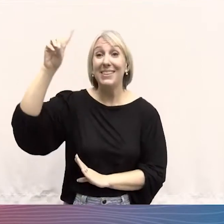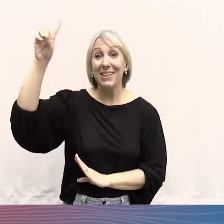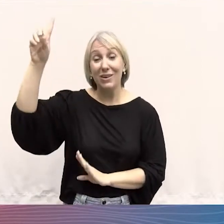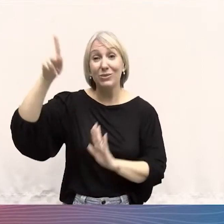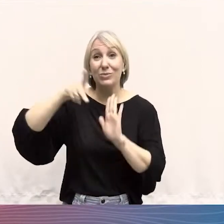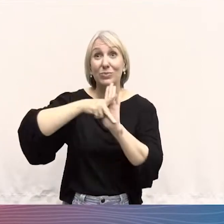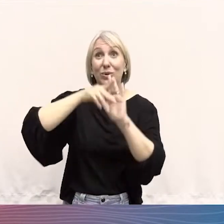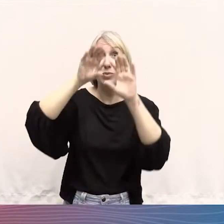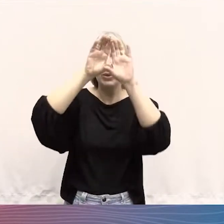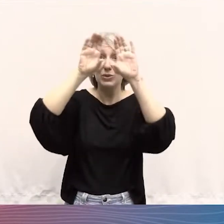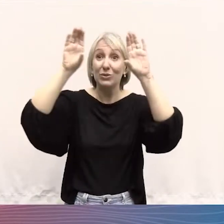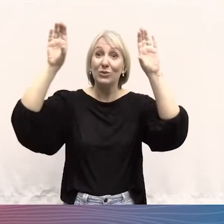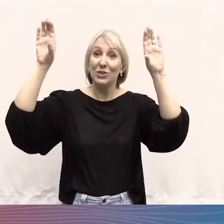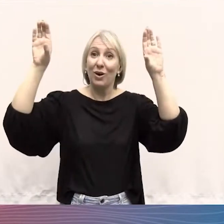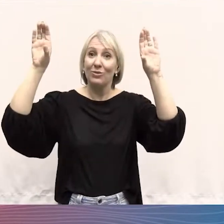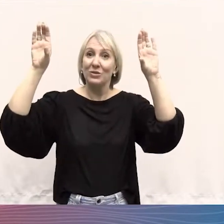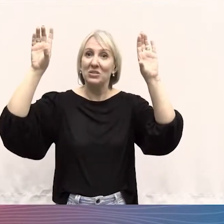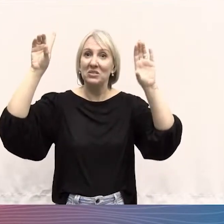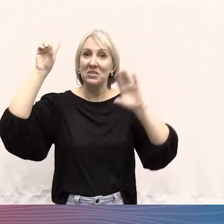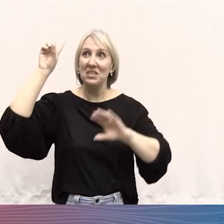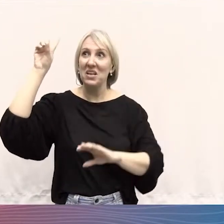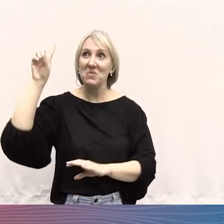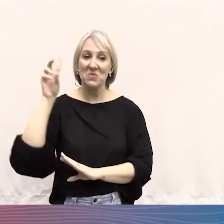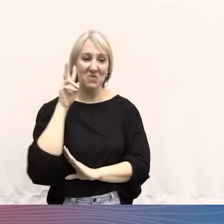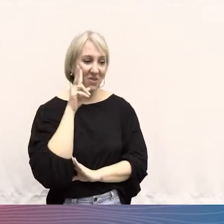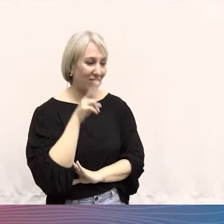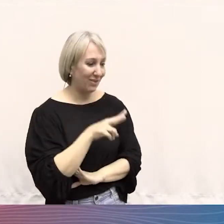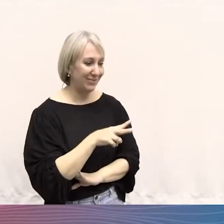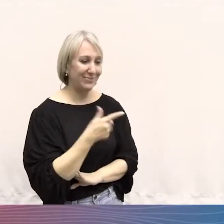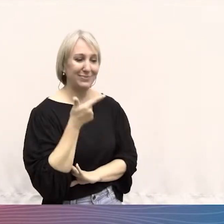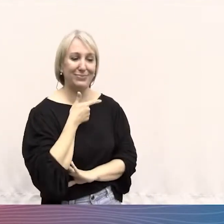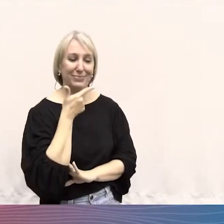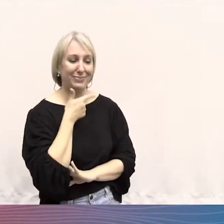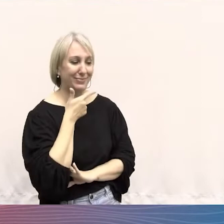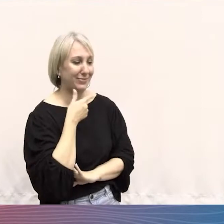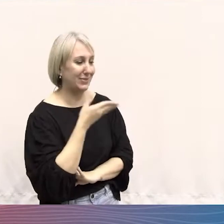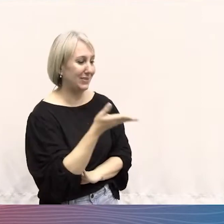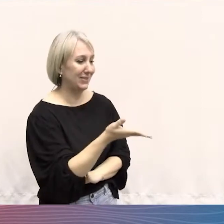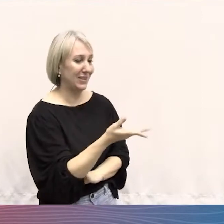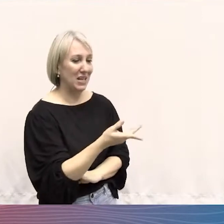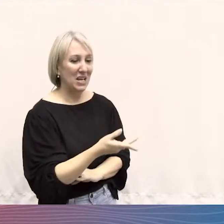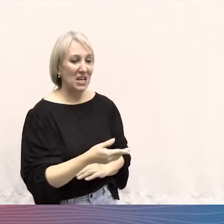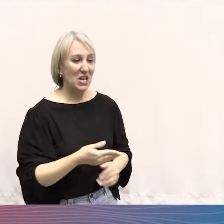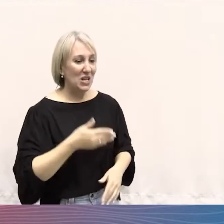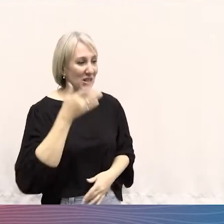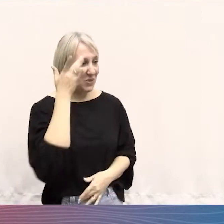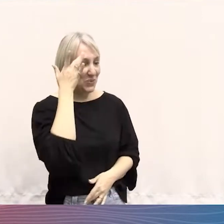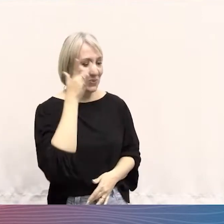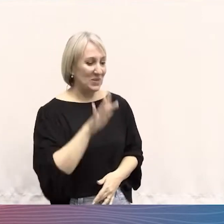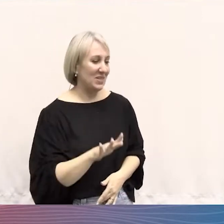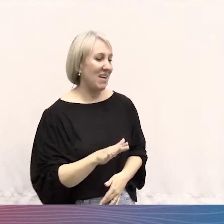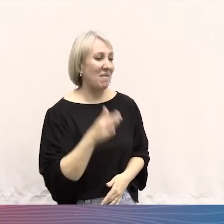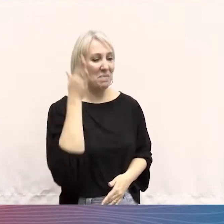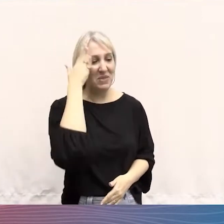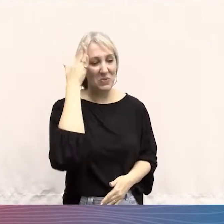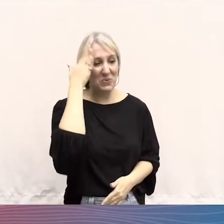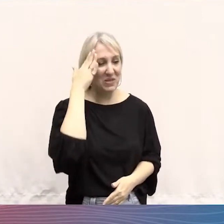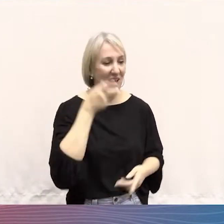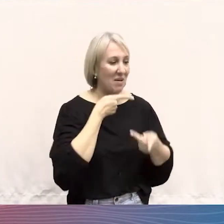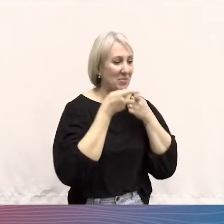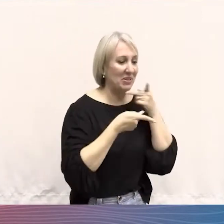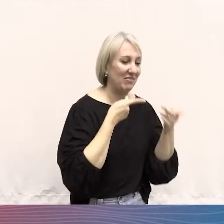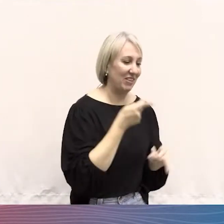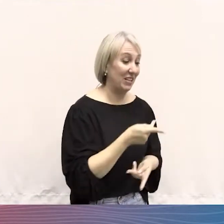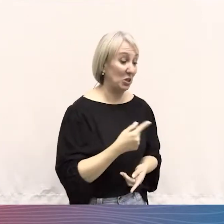Senhor zomba deles. Eles não sabem o que estão falando. Toda a terra é do Senhor.